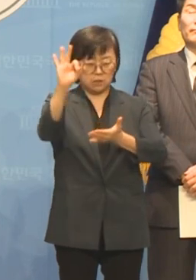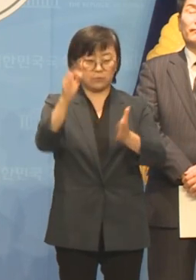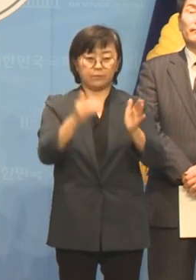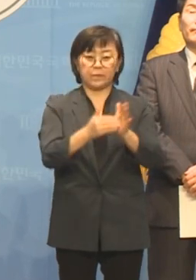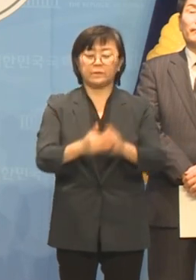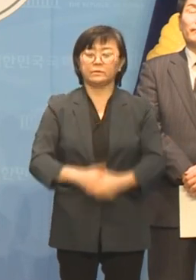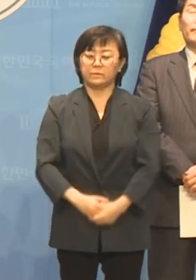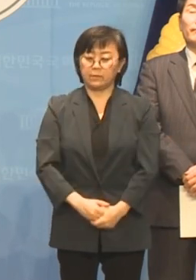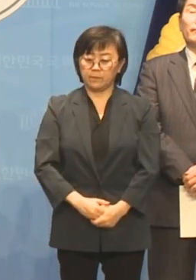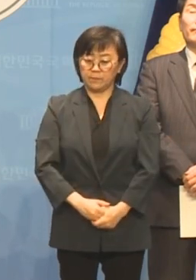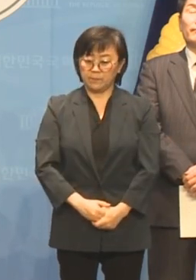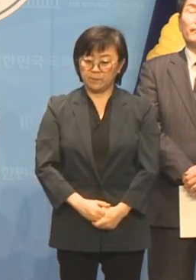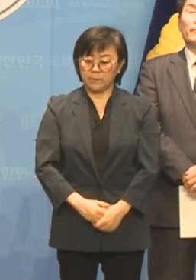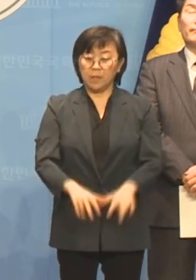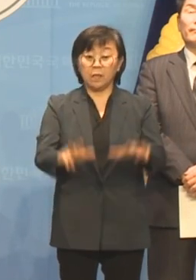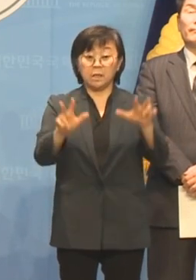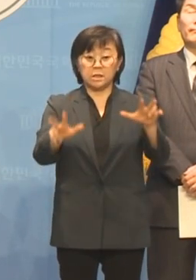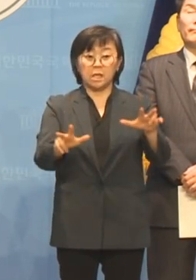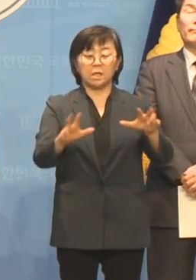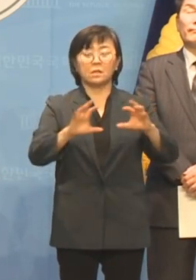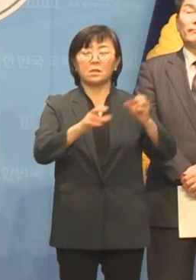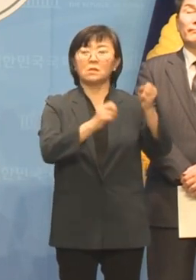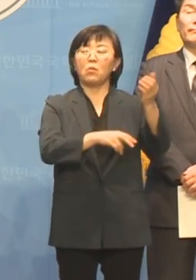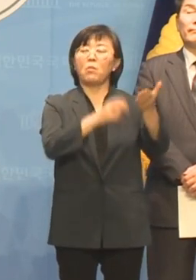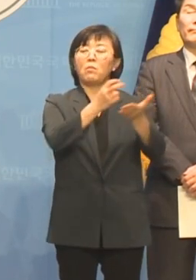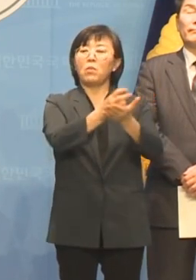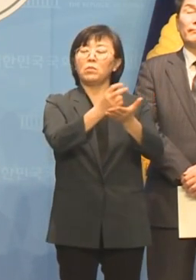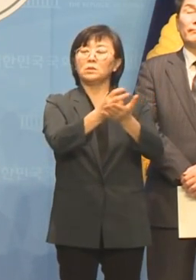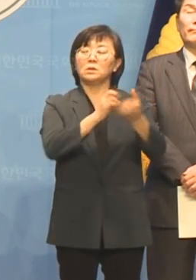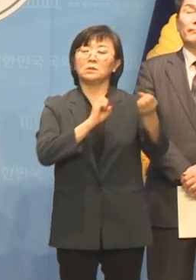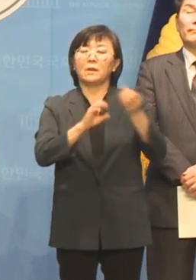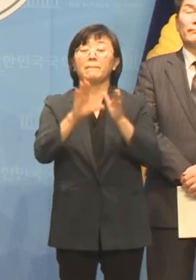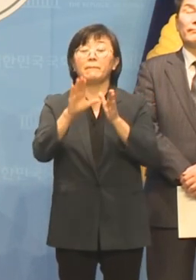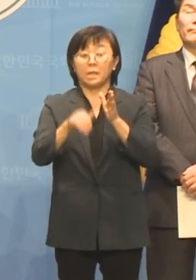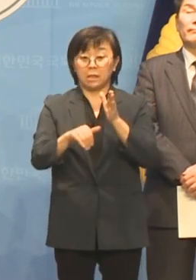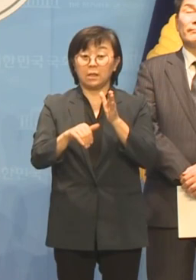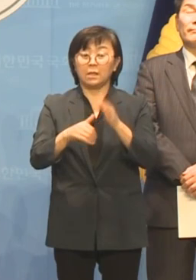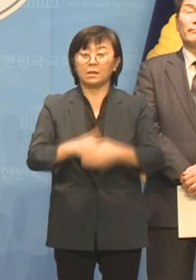확인하였습니다. 이제 헌법재판소가 답할 차례입니다.